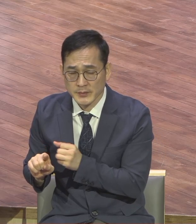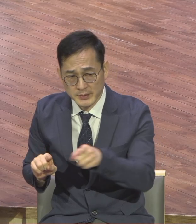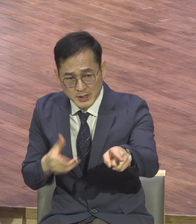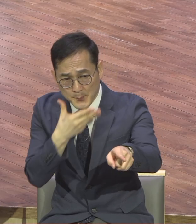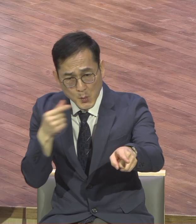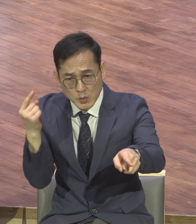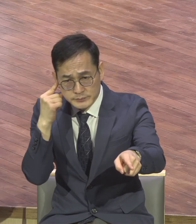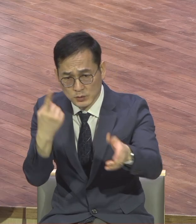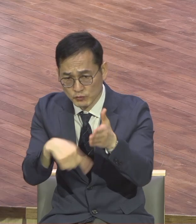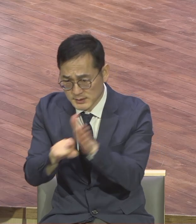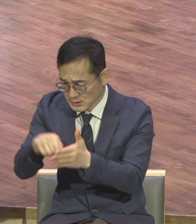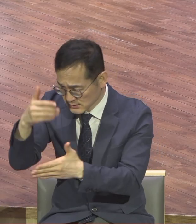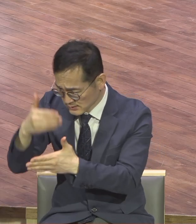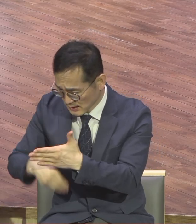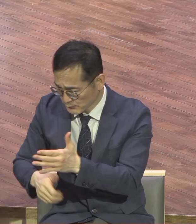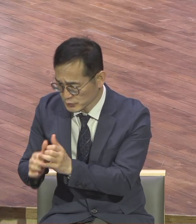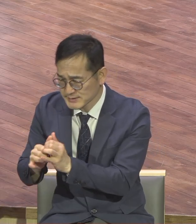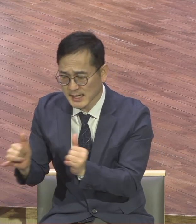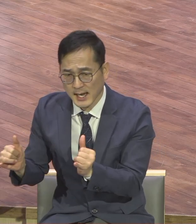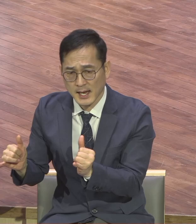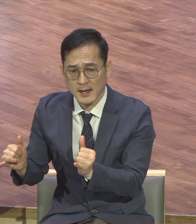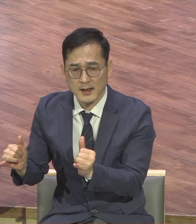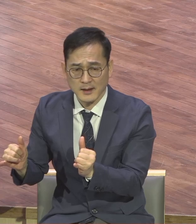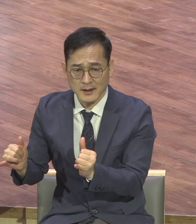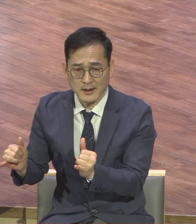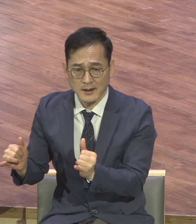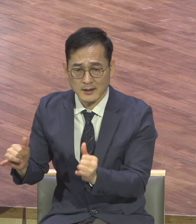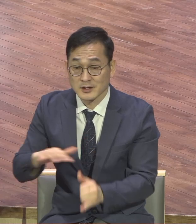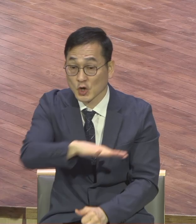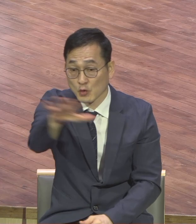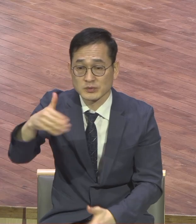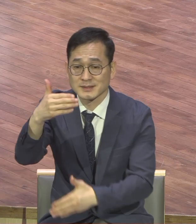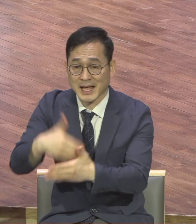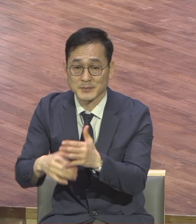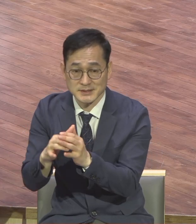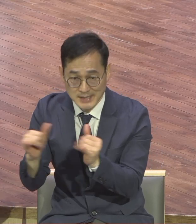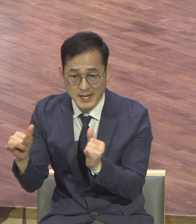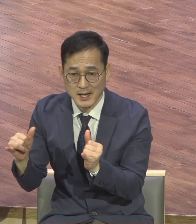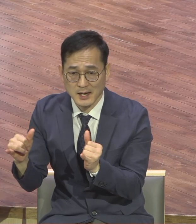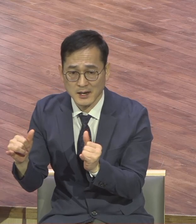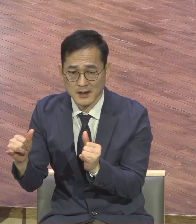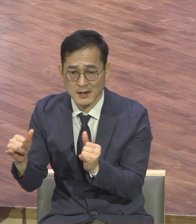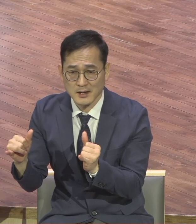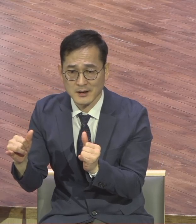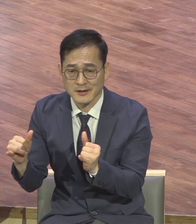가지고 오늘 언약적 도전을 하는 시간 되기를 바랍니다.